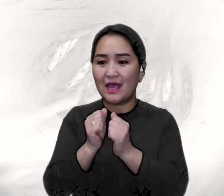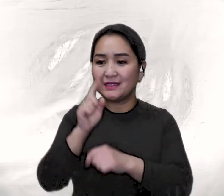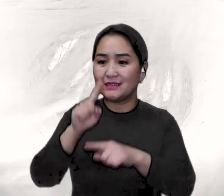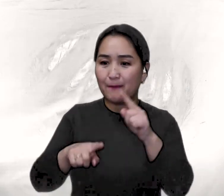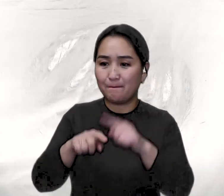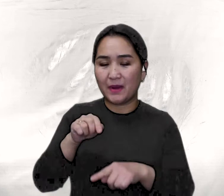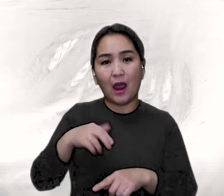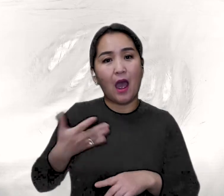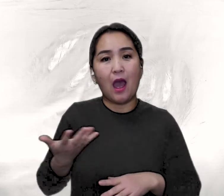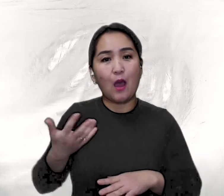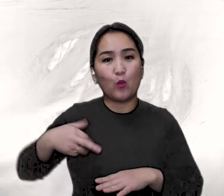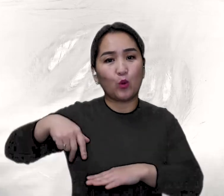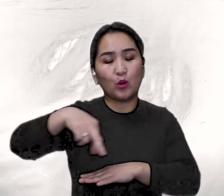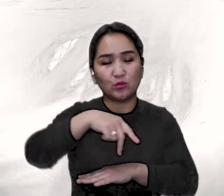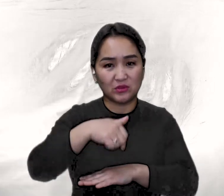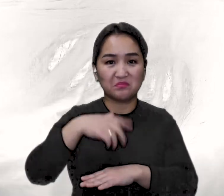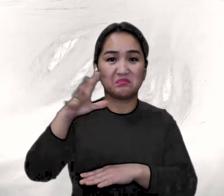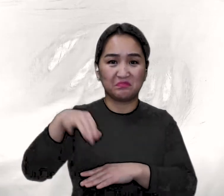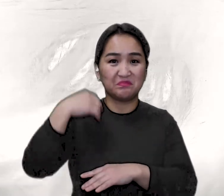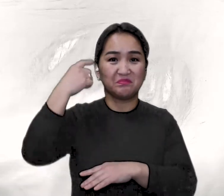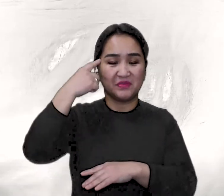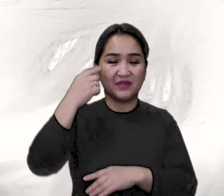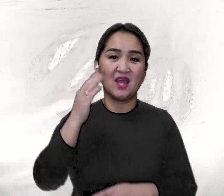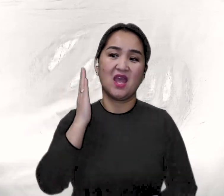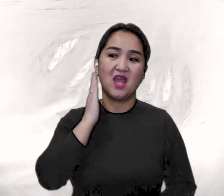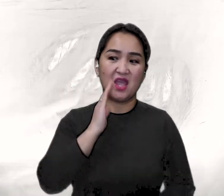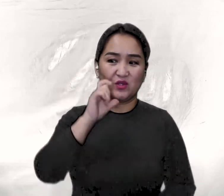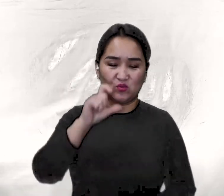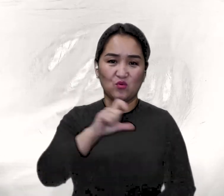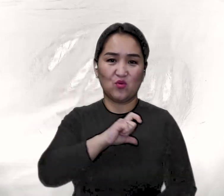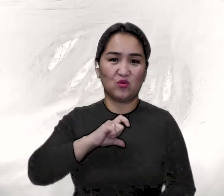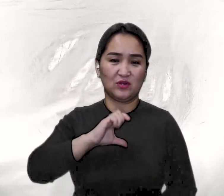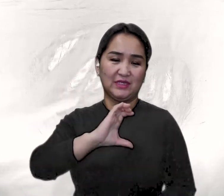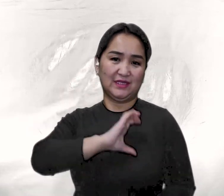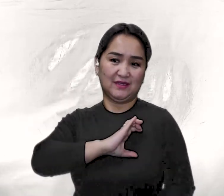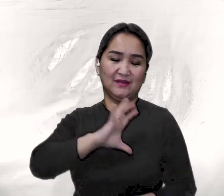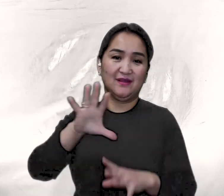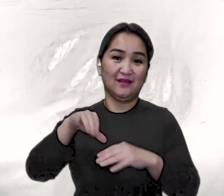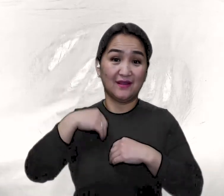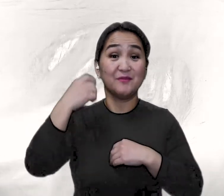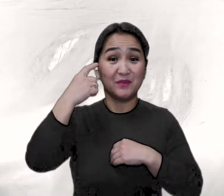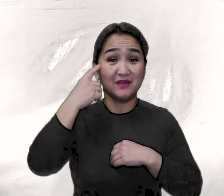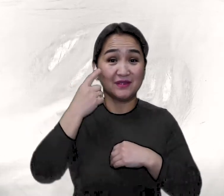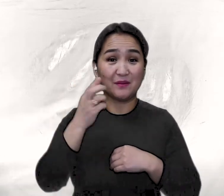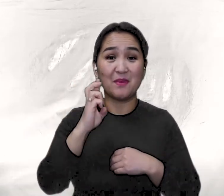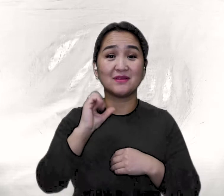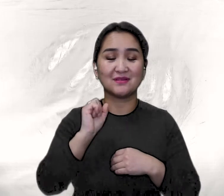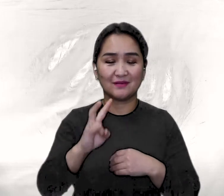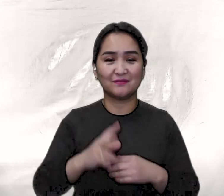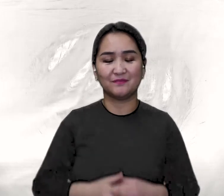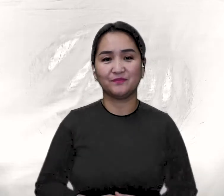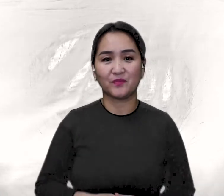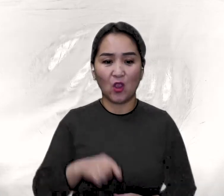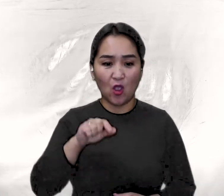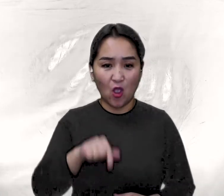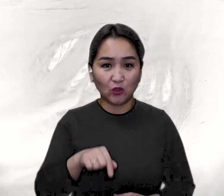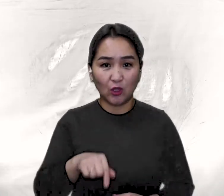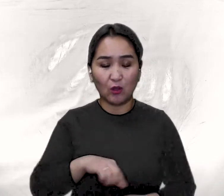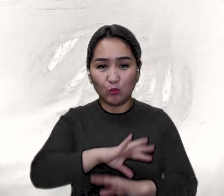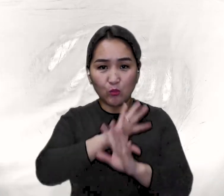байсан. Яаж мэдтэг. Их хүний зүүн сайн ч юм дээ. Тэгэл одоо яг үнэн хэлээд ирэхээр би чинь бүхнээ хэлж